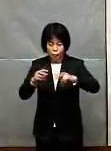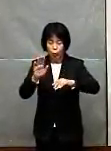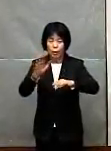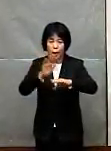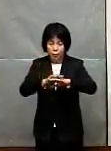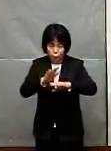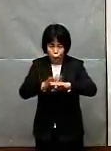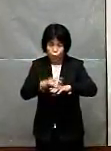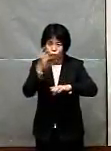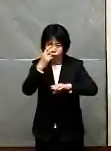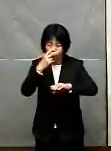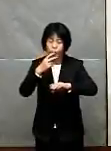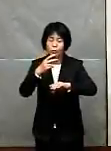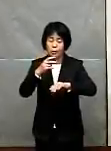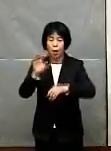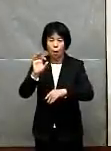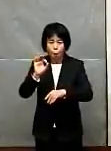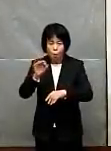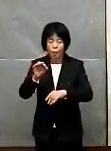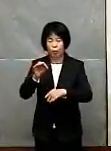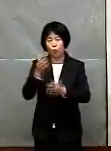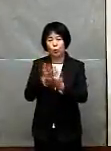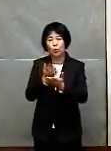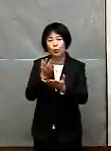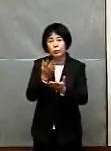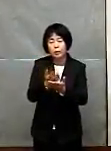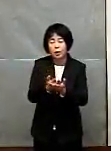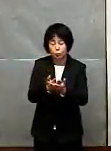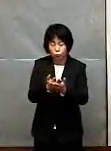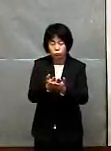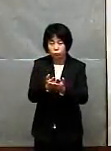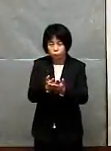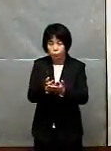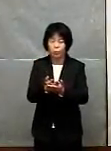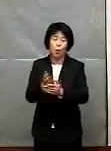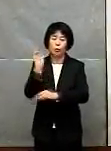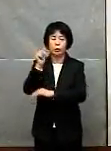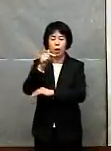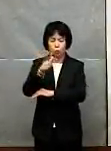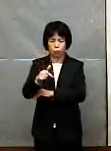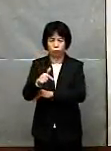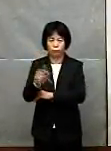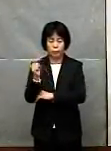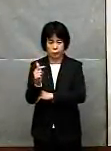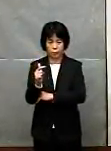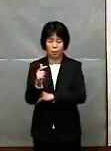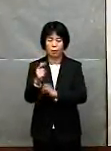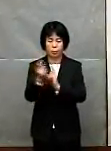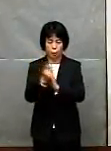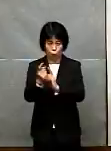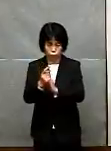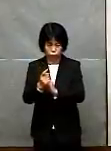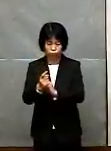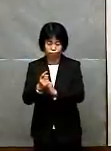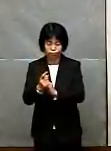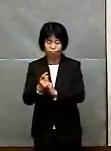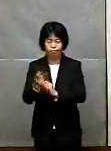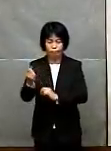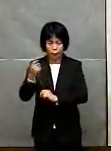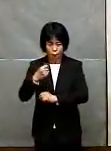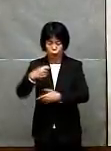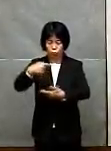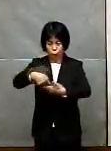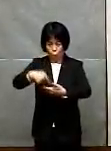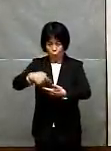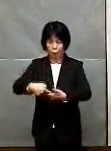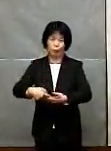ての調査経費を要求していることなど、政府としてしっかり対応していくとの力強いコ